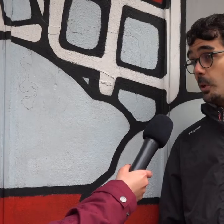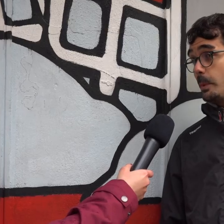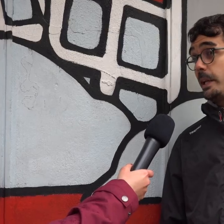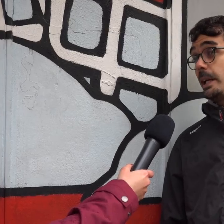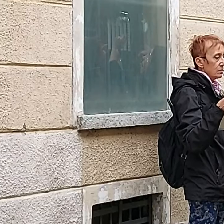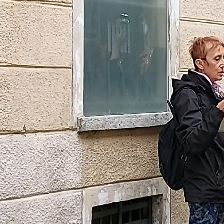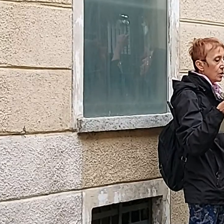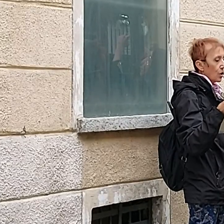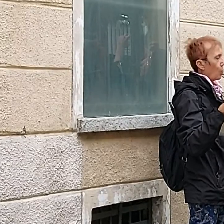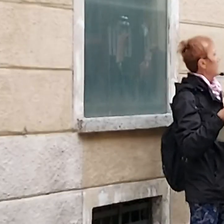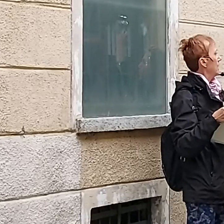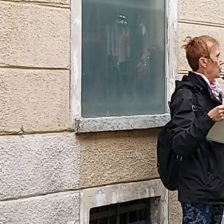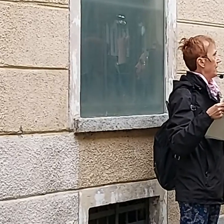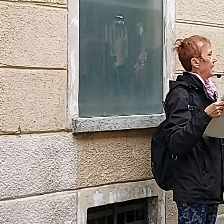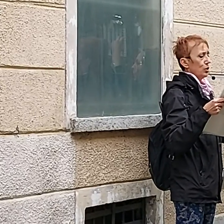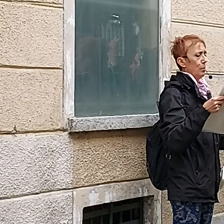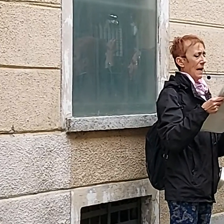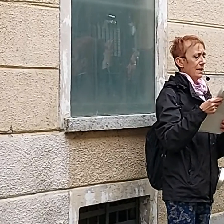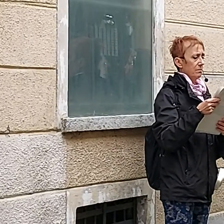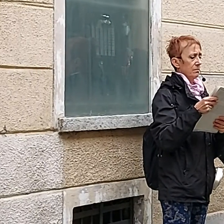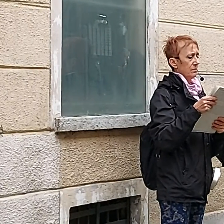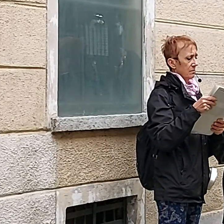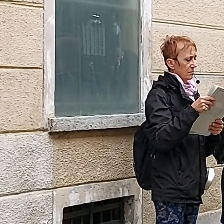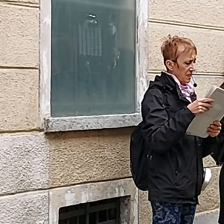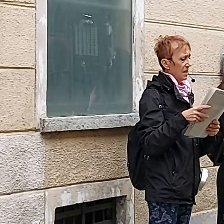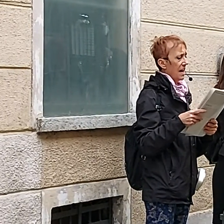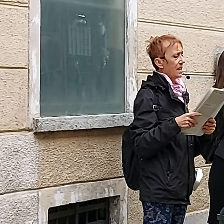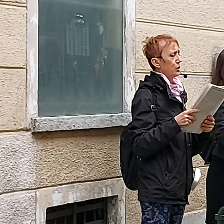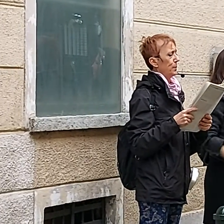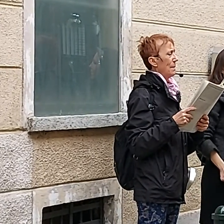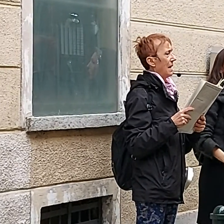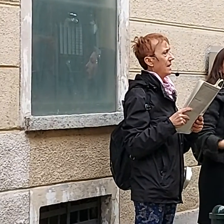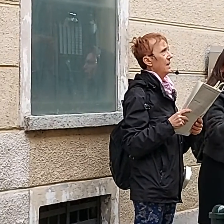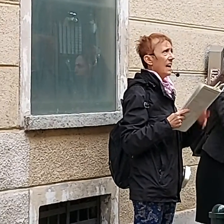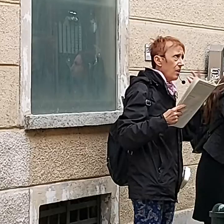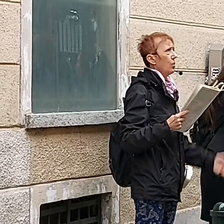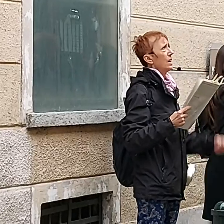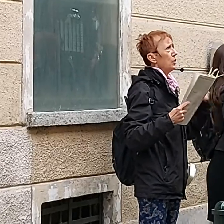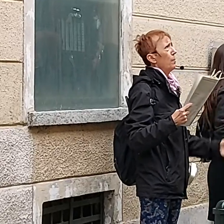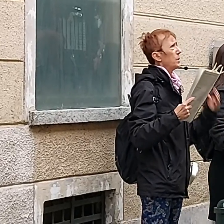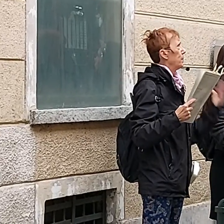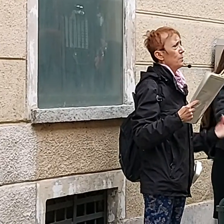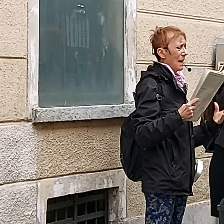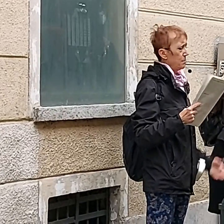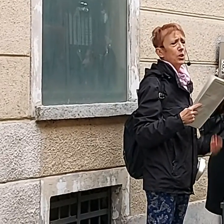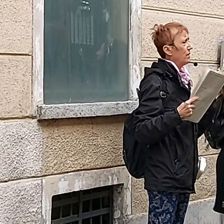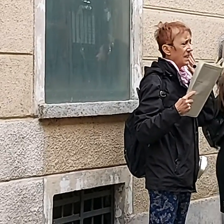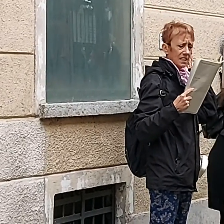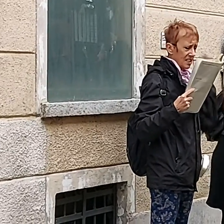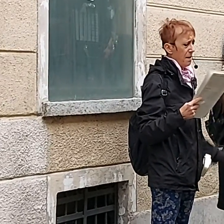opere attraverso anche una narrazione e una descrizione teatralizzata come è stato fatto in questo caso. Allora, le persone che sono completamente